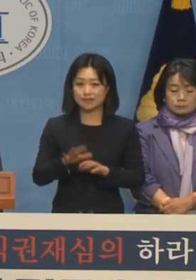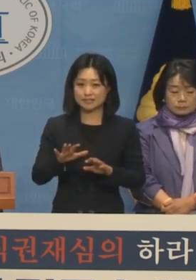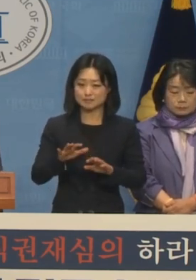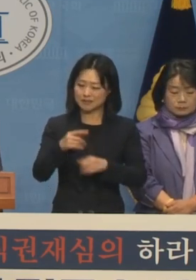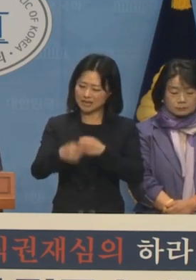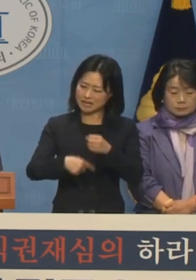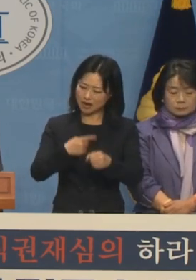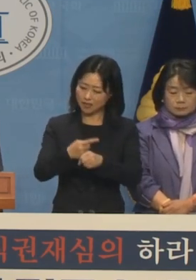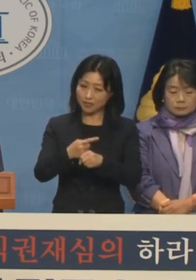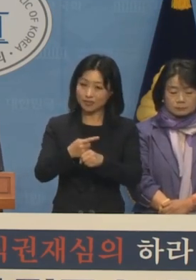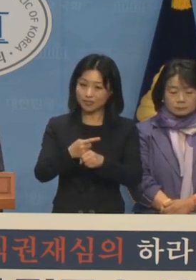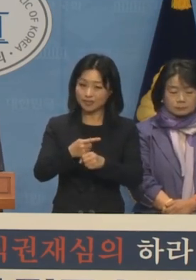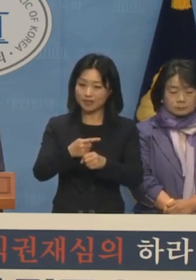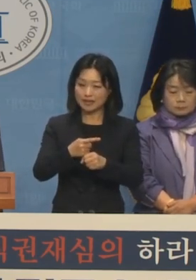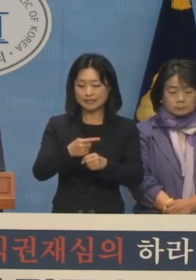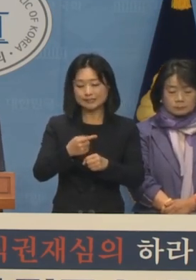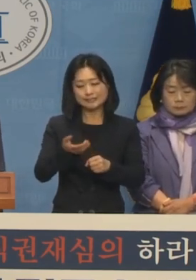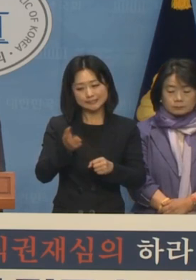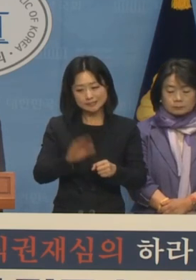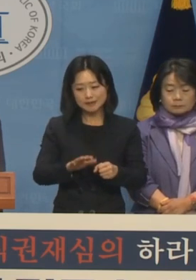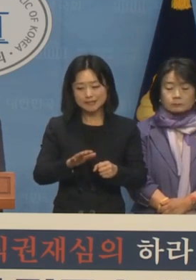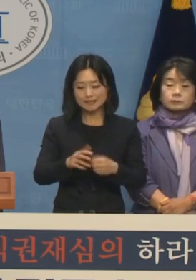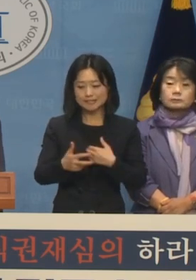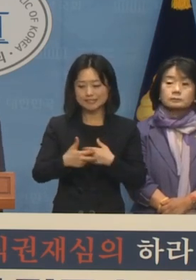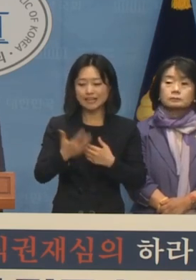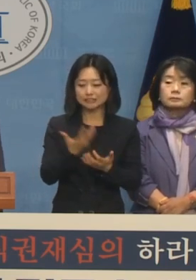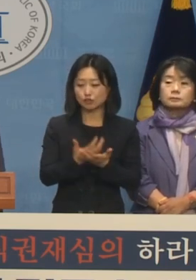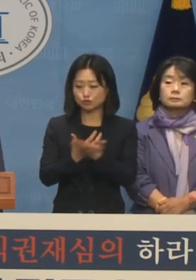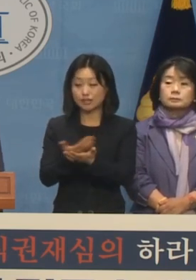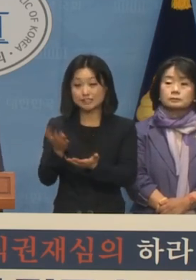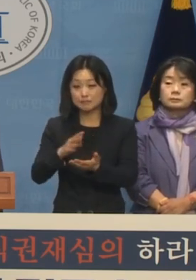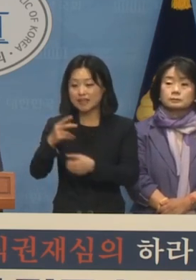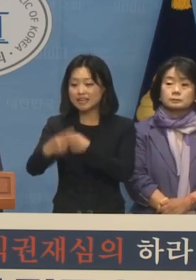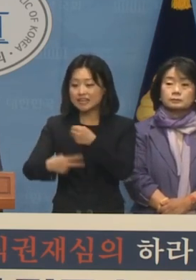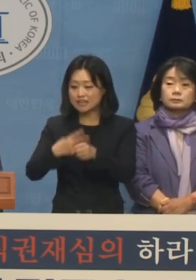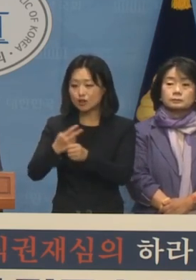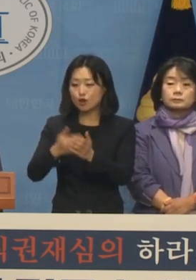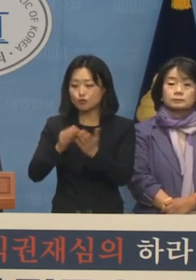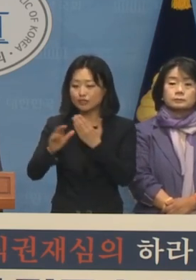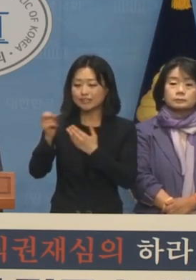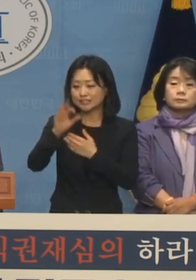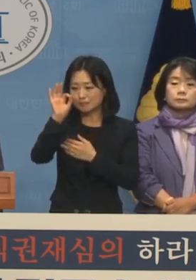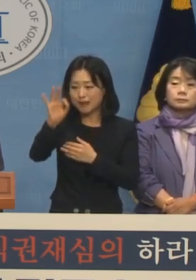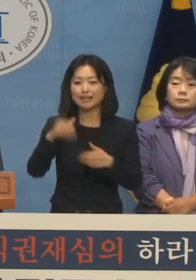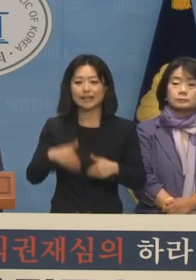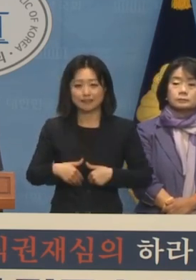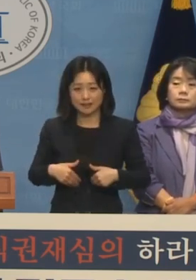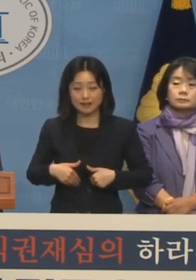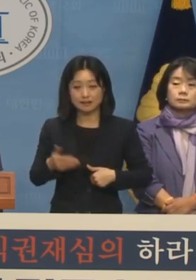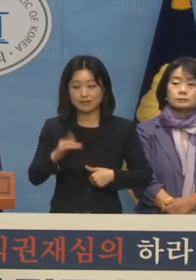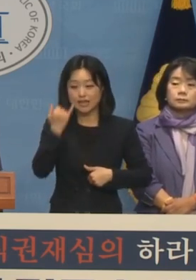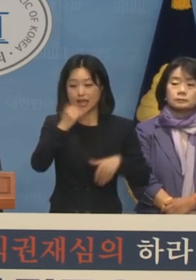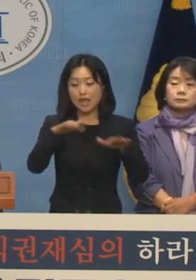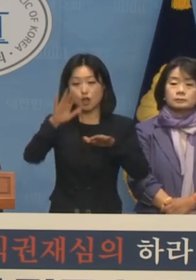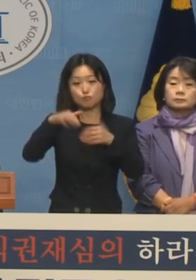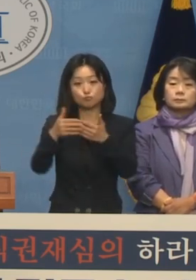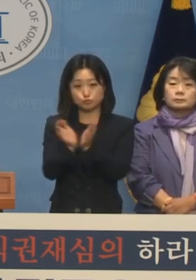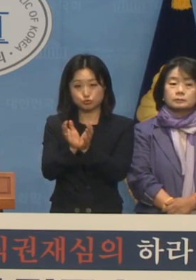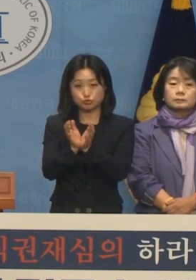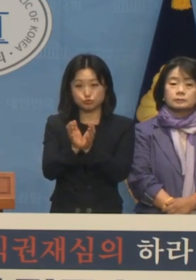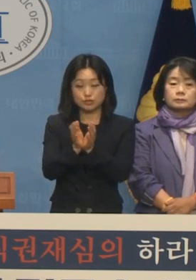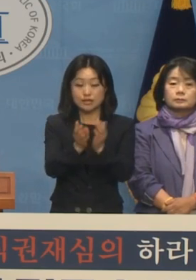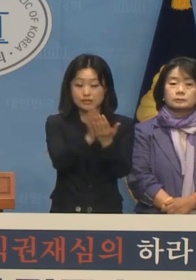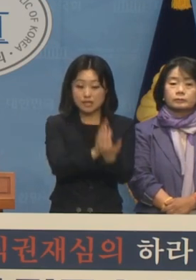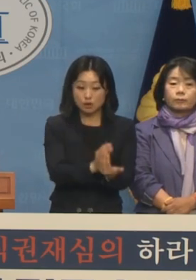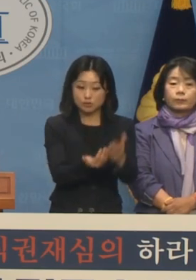진단서를 끊는다. 다만 2년이 지난 시점에 이분들에 대한 경과를 다시 봐야 된다라고 했지만 해수부는 당시 세월호 참사에